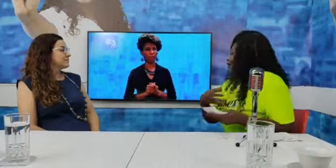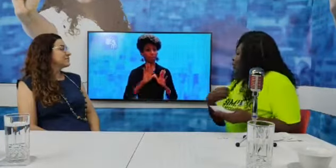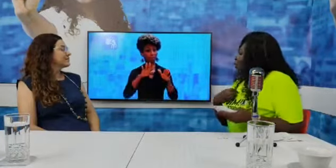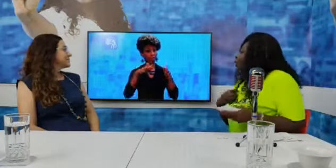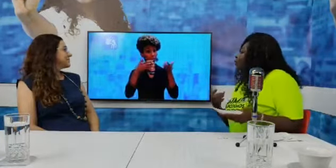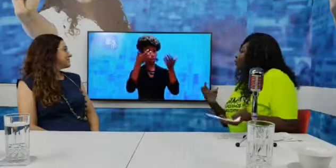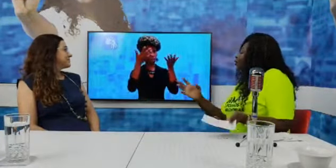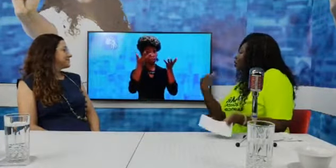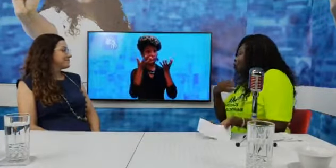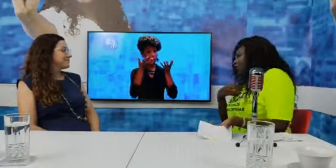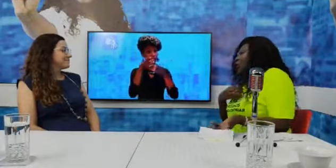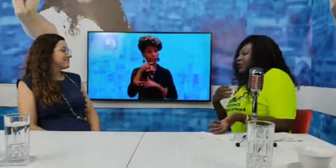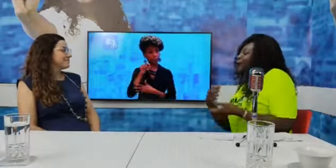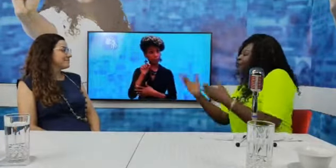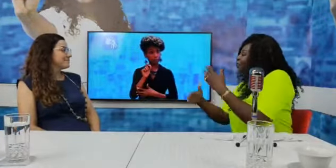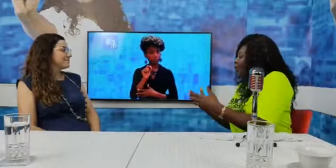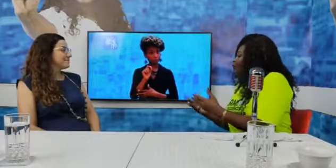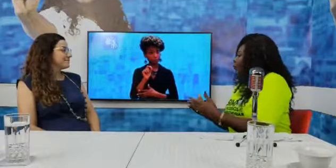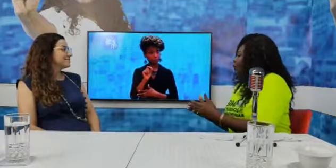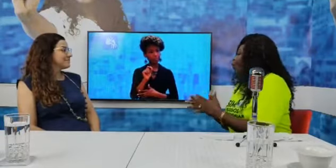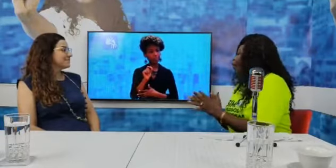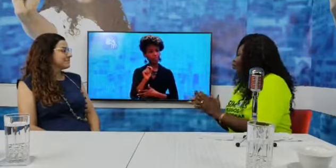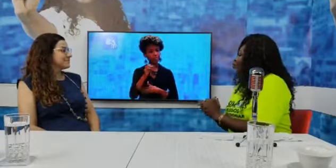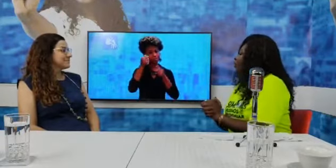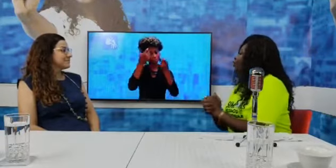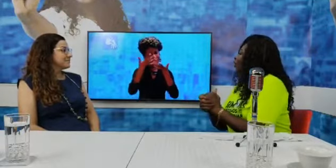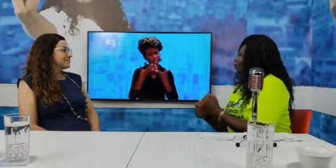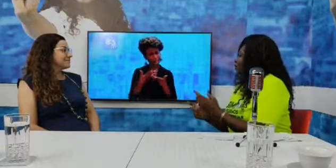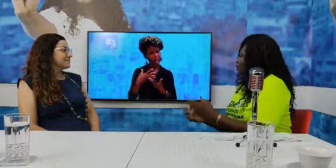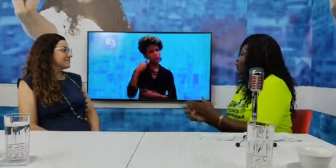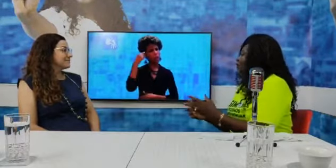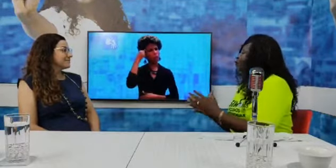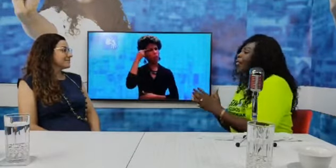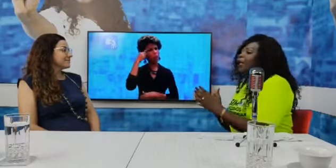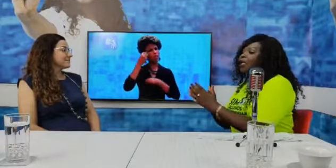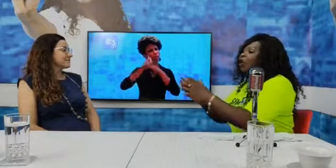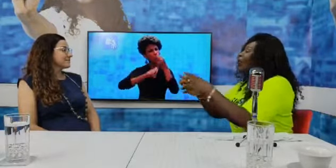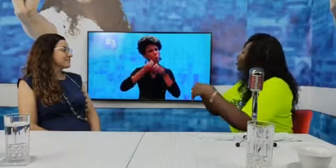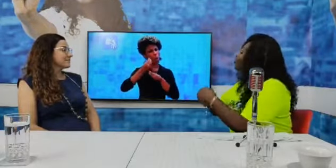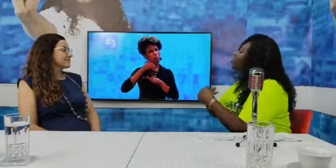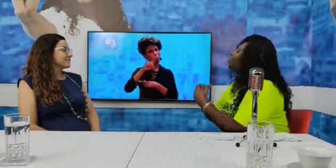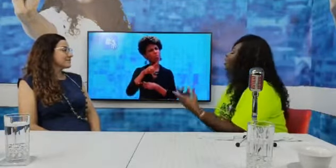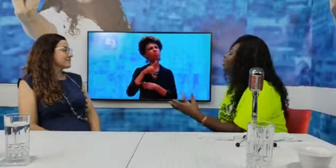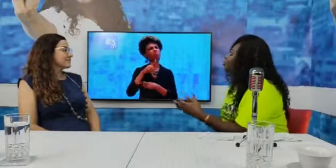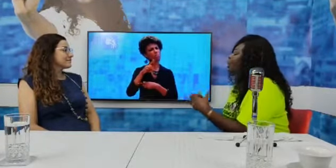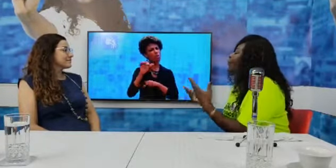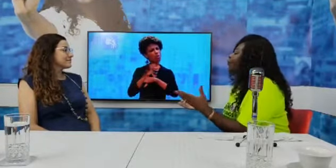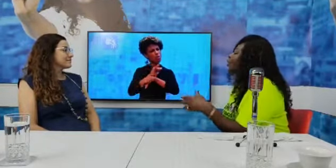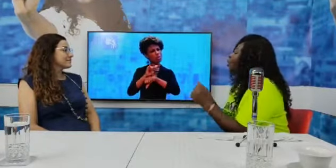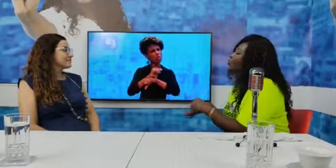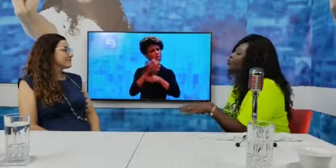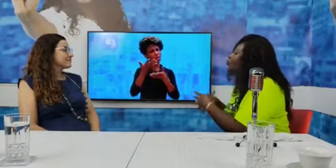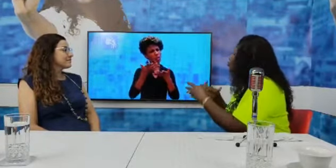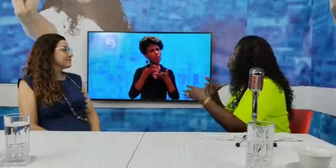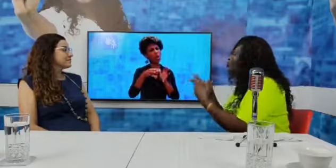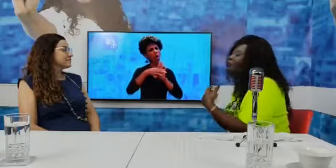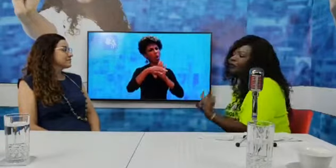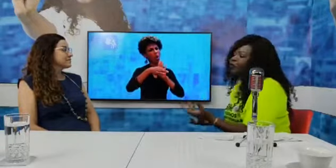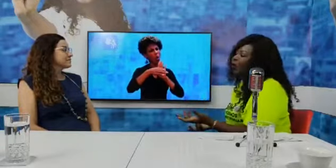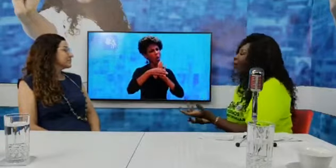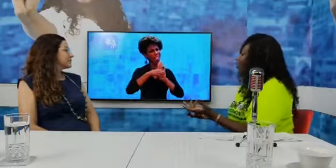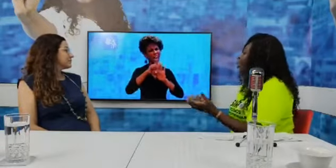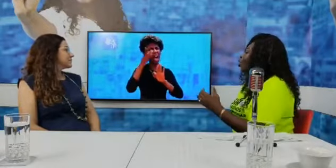falar aqui da visão que eu acho que deveria ser feita, e eu quero que você também diga para mim, não, isso